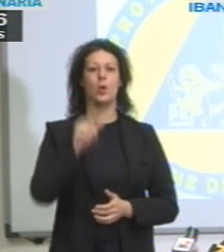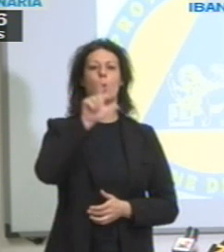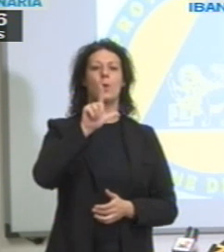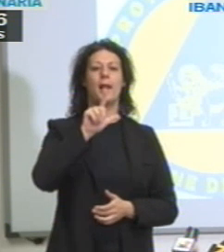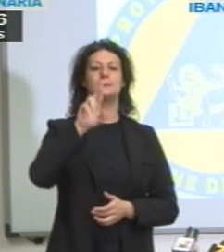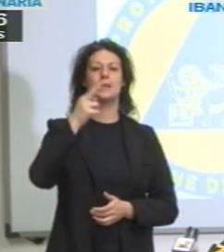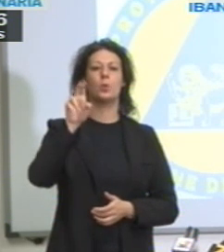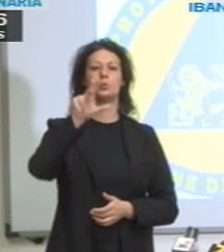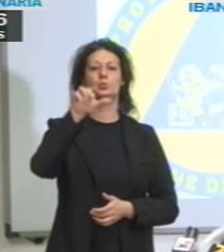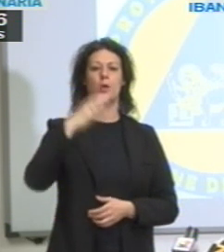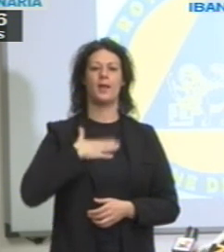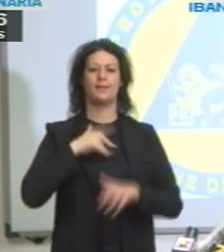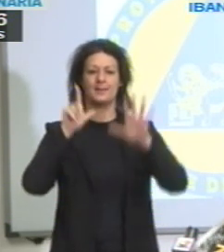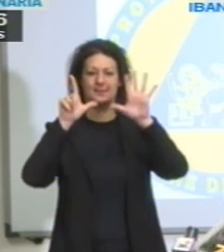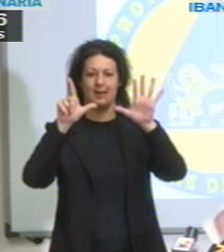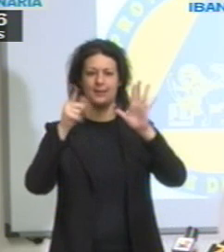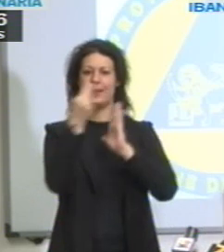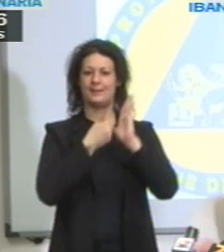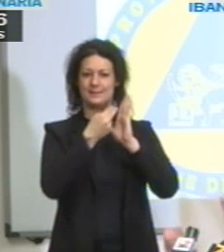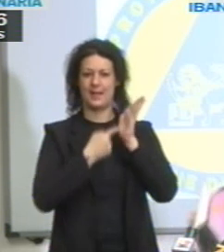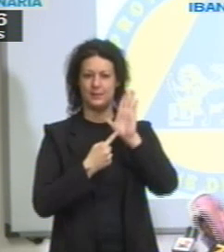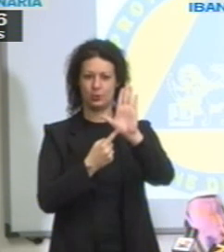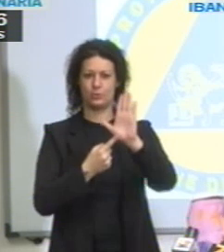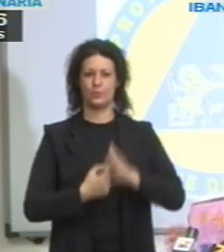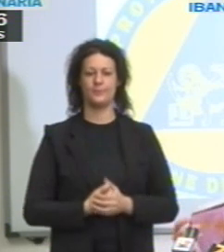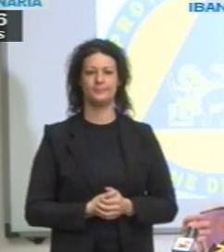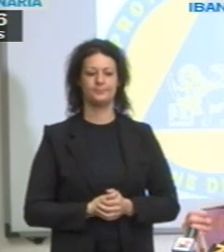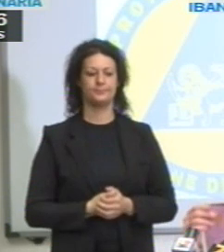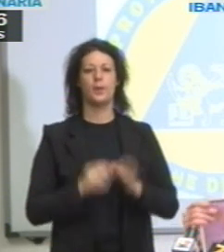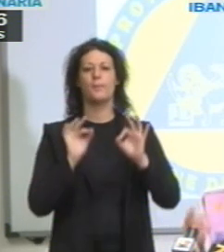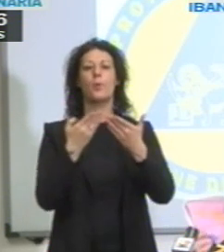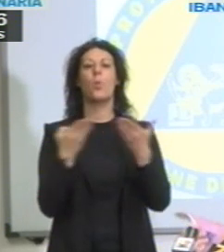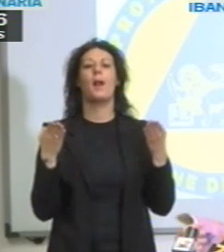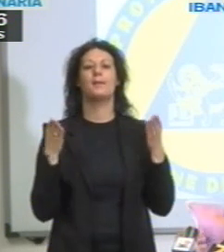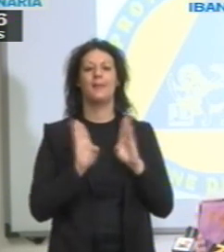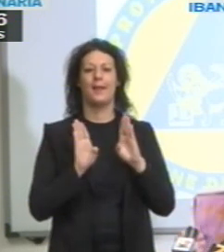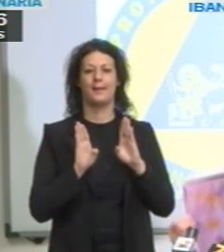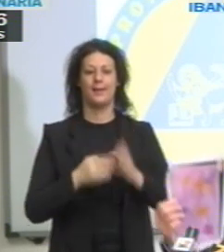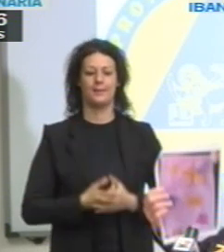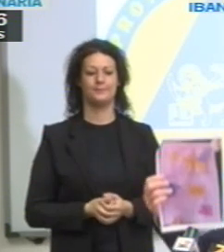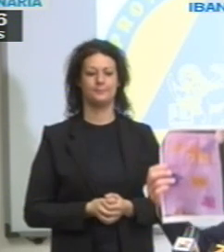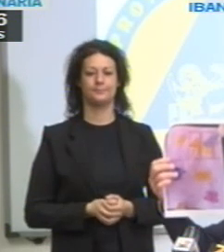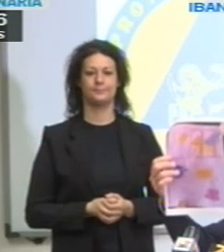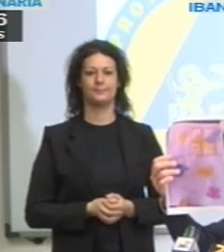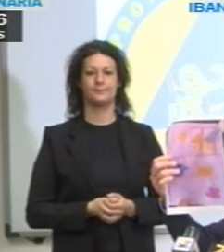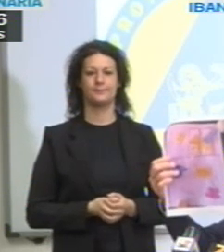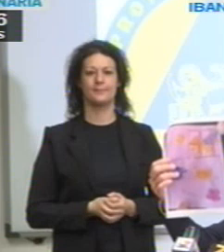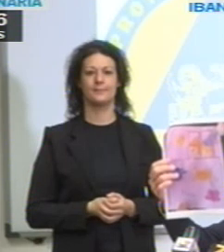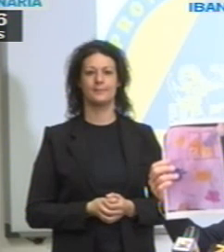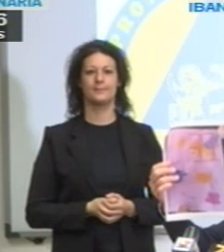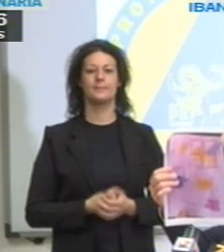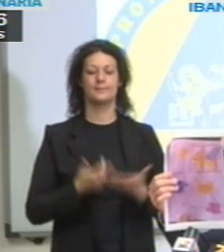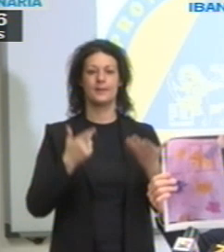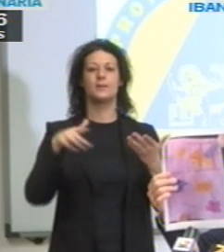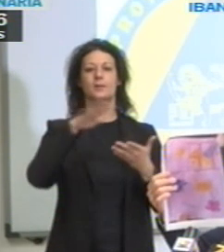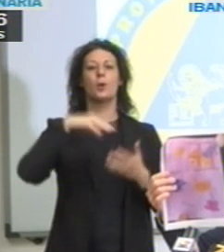Russo di 7 anni che ha fatto un disegno della quarantena, uno dei tanti, guardate, è dalla quarantena di Pove del